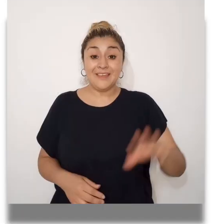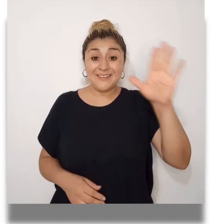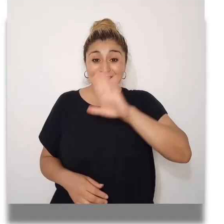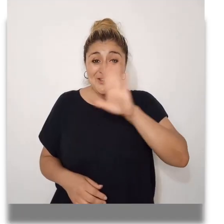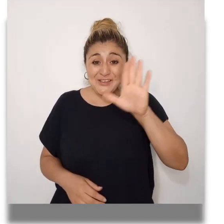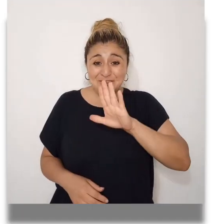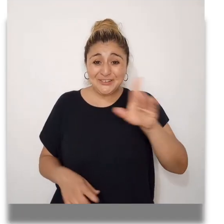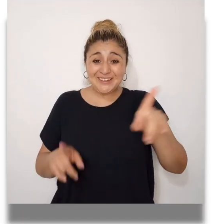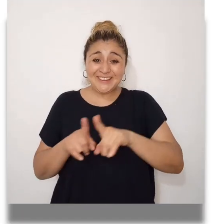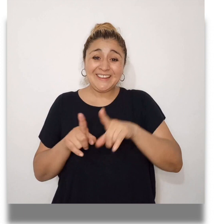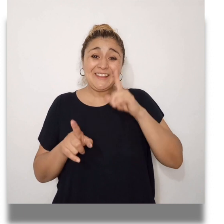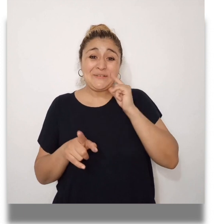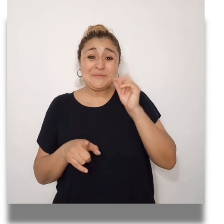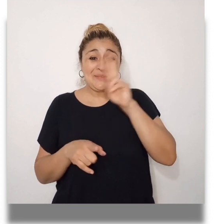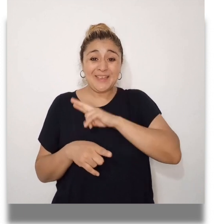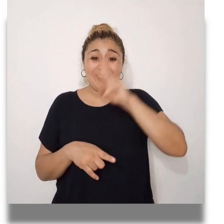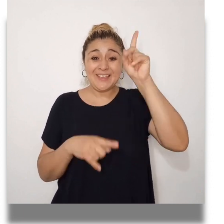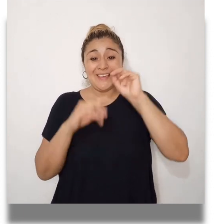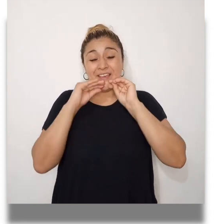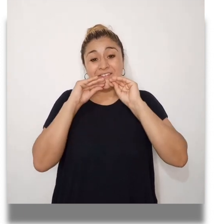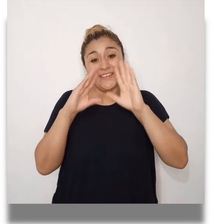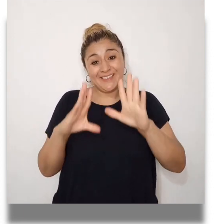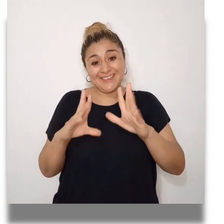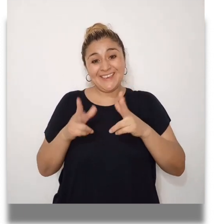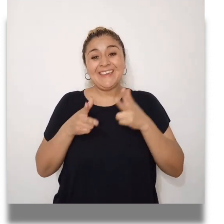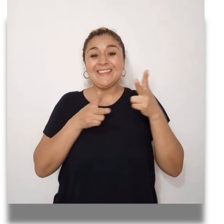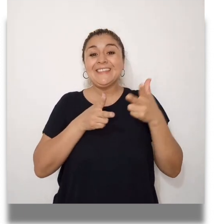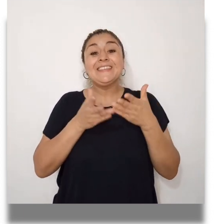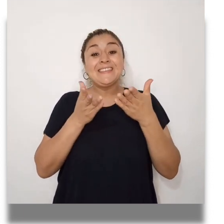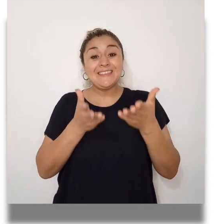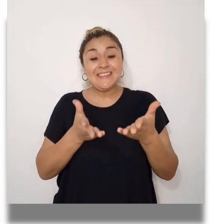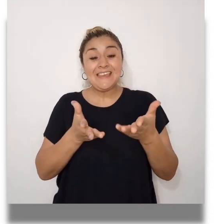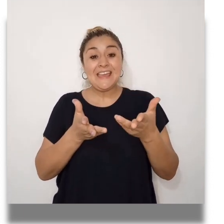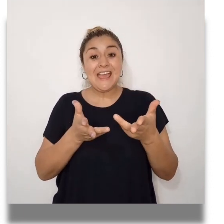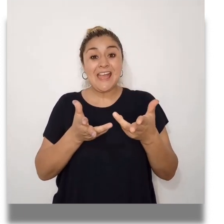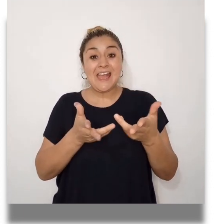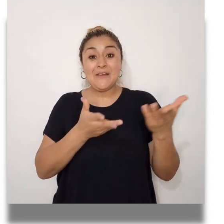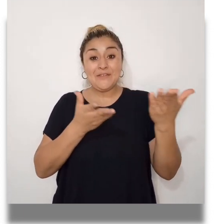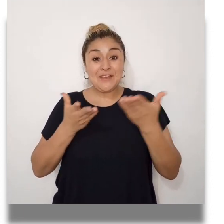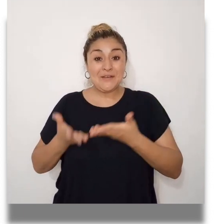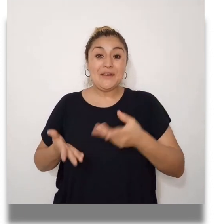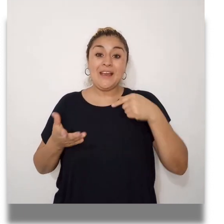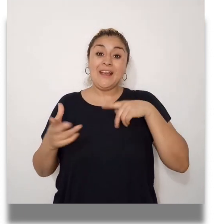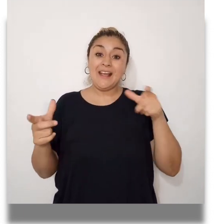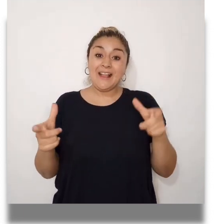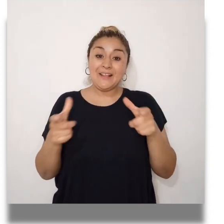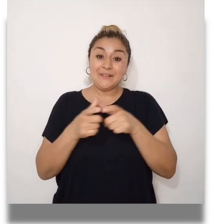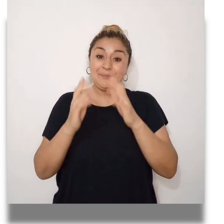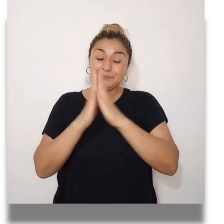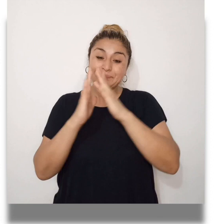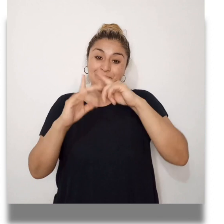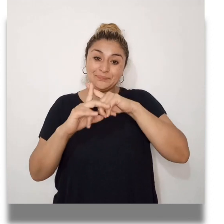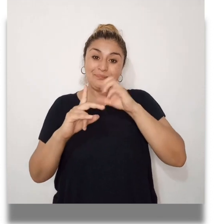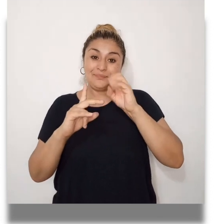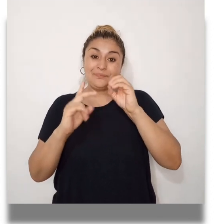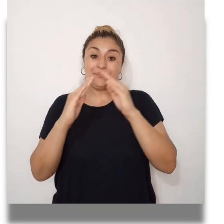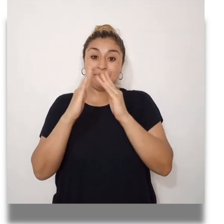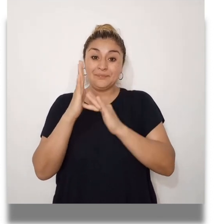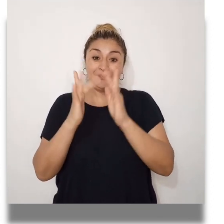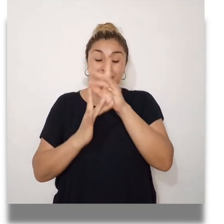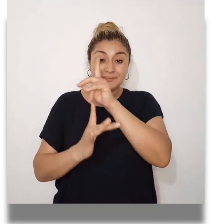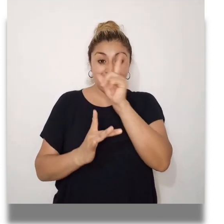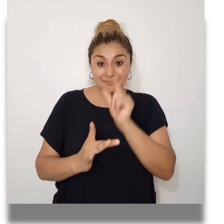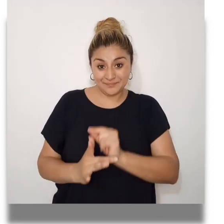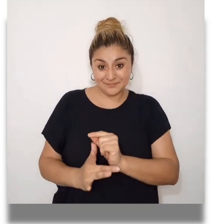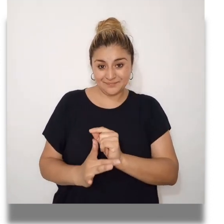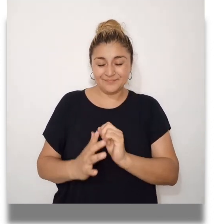Oye hermanos, el Señor les bendiga, bienvenidos a Casa Biblica Argentina. Aujourd'hui, on va méditer